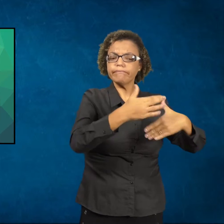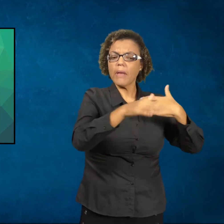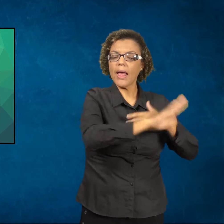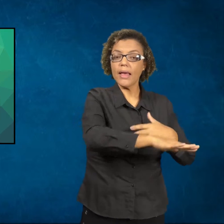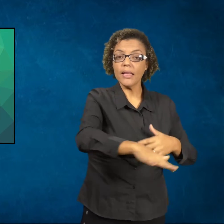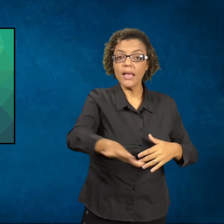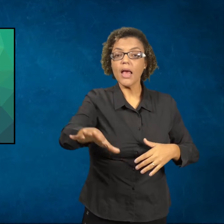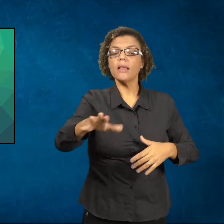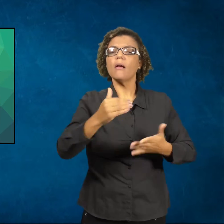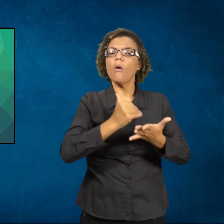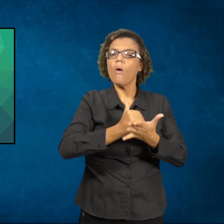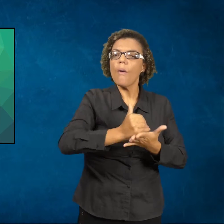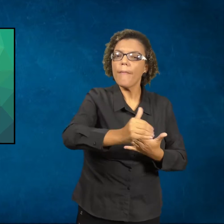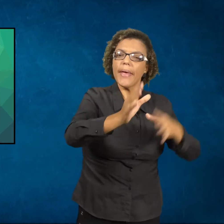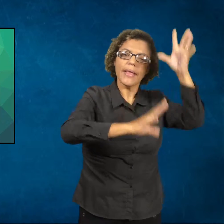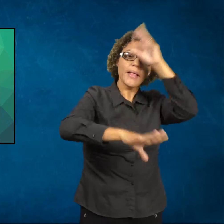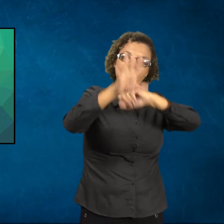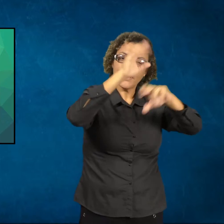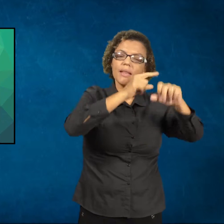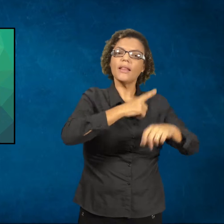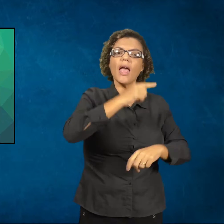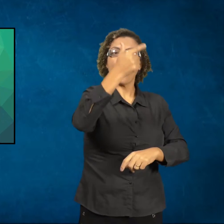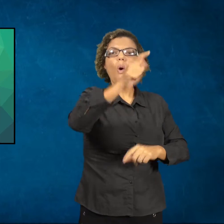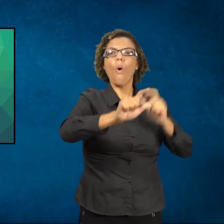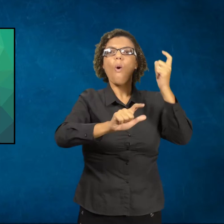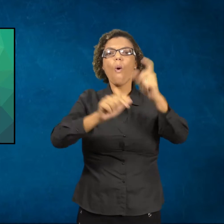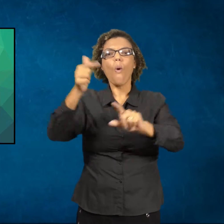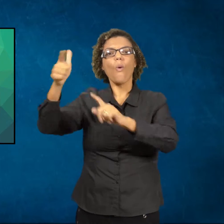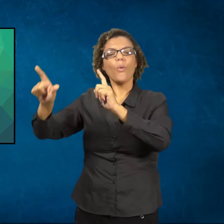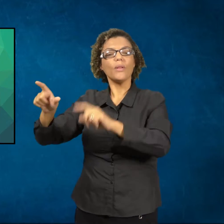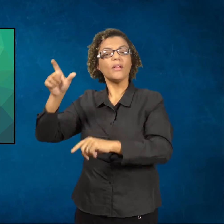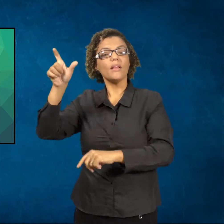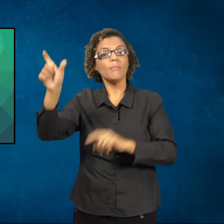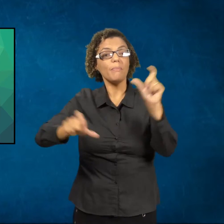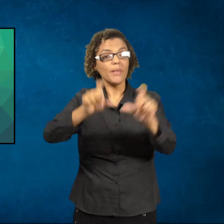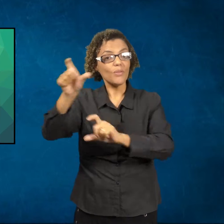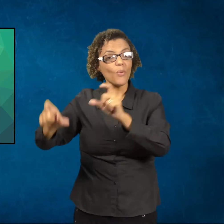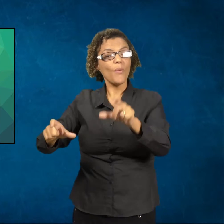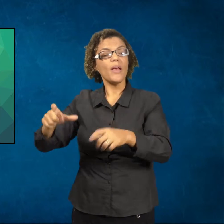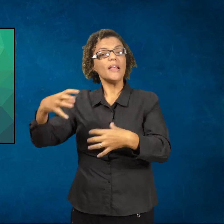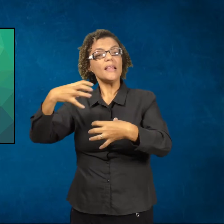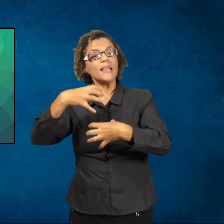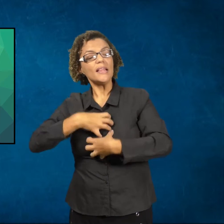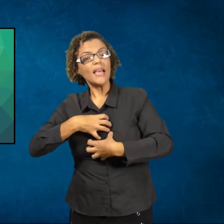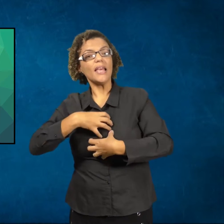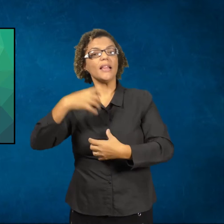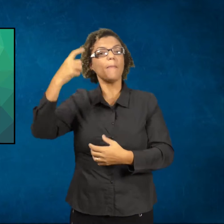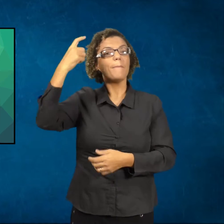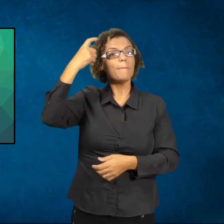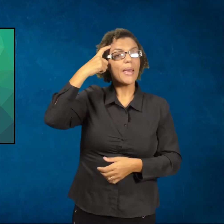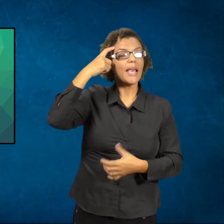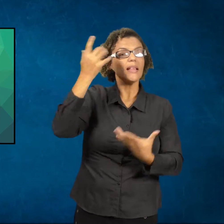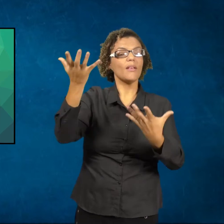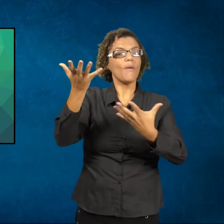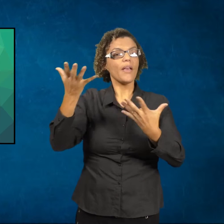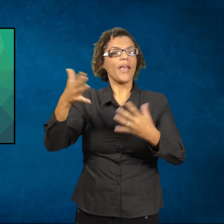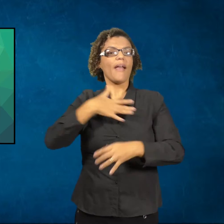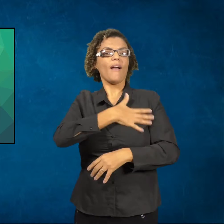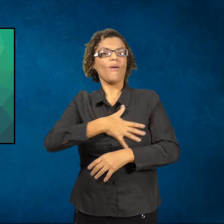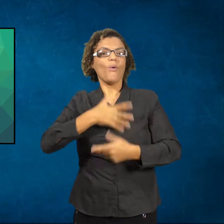existem outras pessoas que sentem, que pensam, que gostam, que querem coisas diferentes dela. E ela vai, um processo chamado